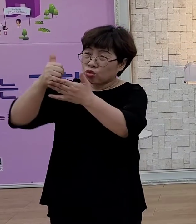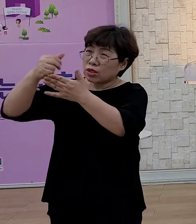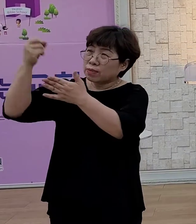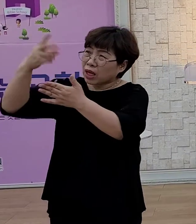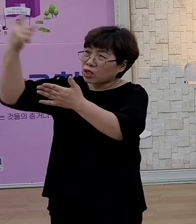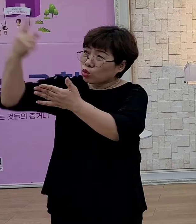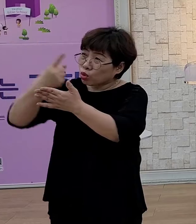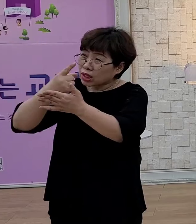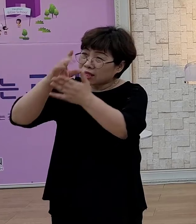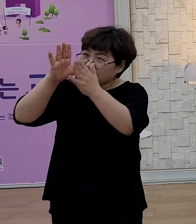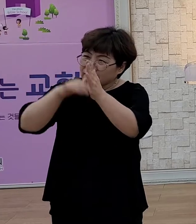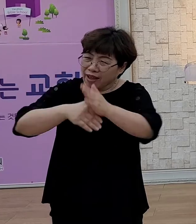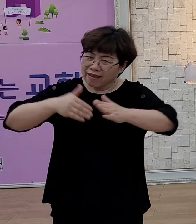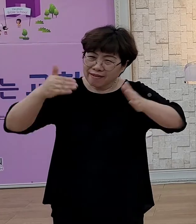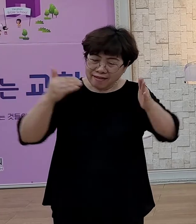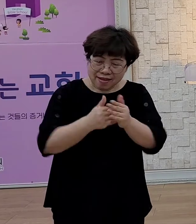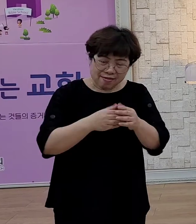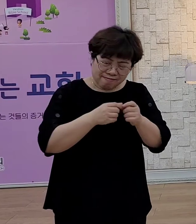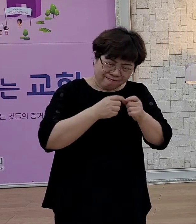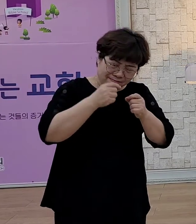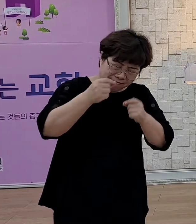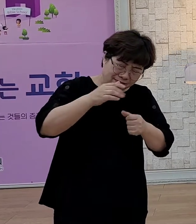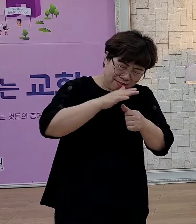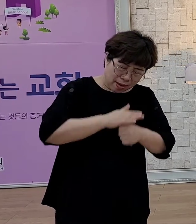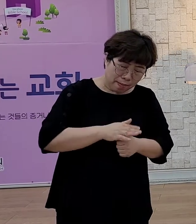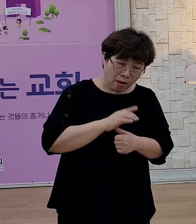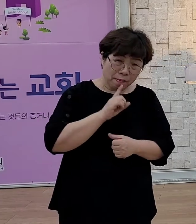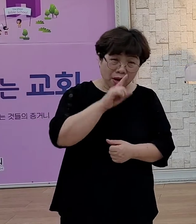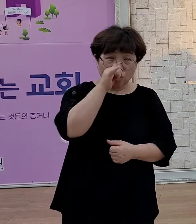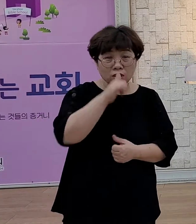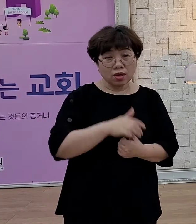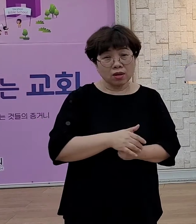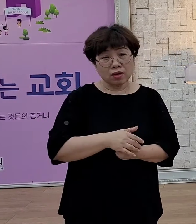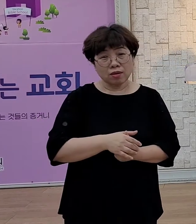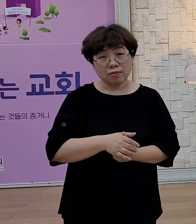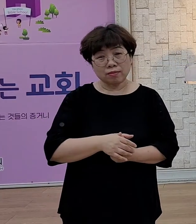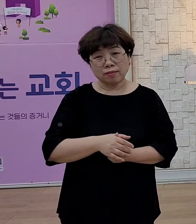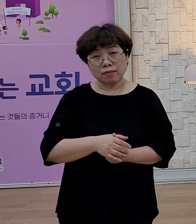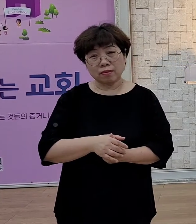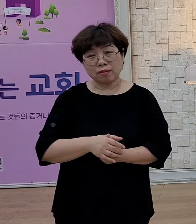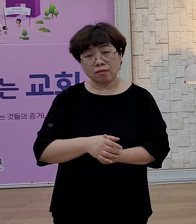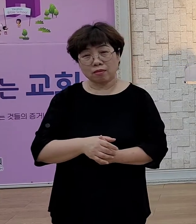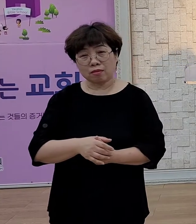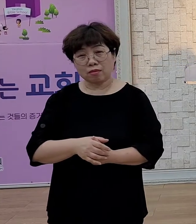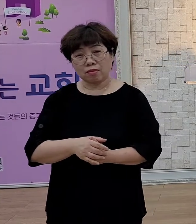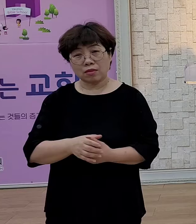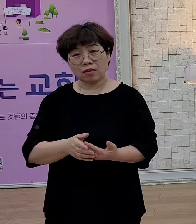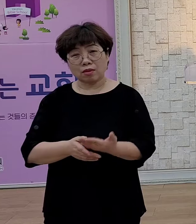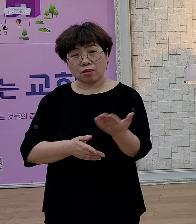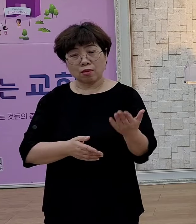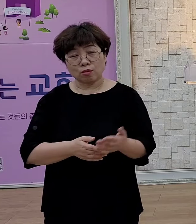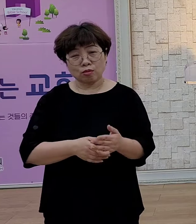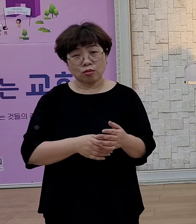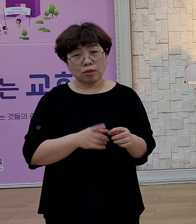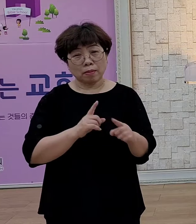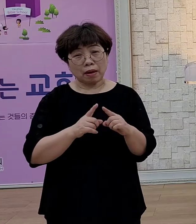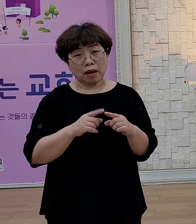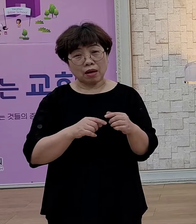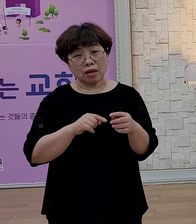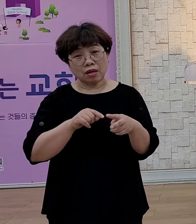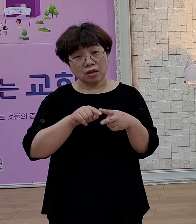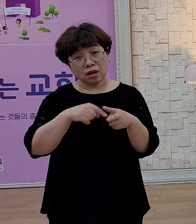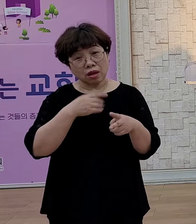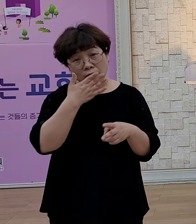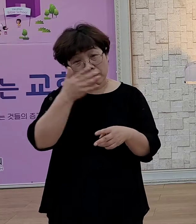때까지 길이 참으라. 여러분 이 말이 무슨 말이에요? 대부분의 거의 90%인 사람은 이 글을 어떻게